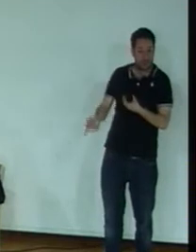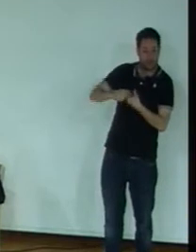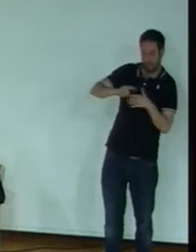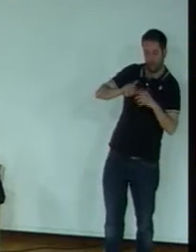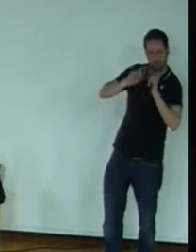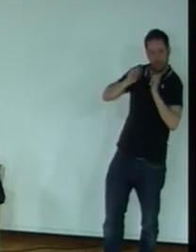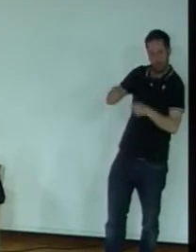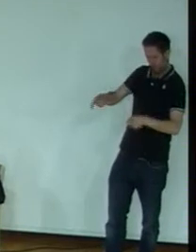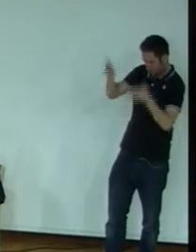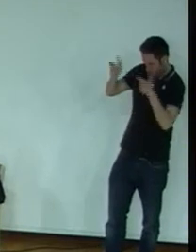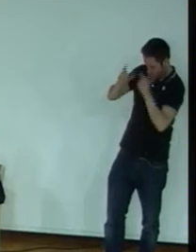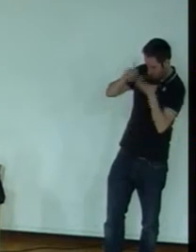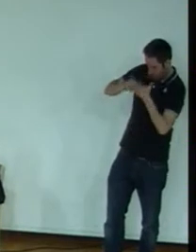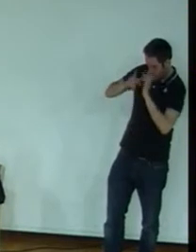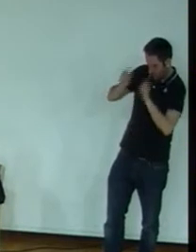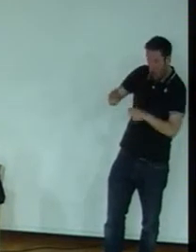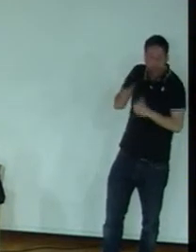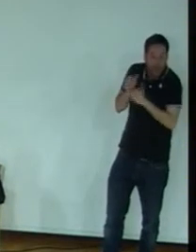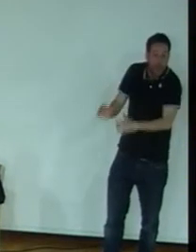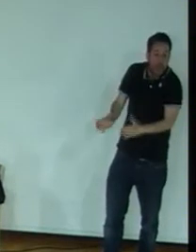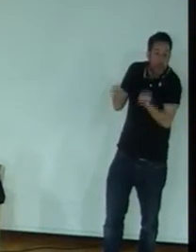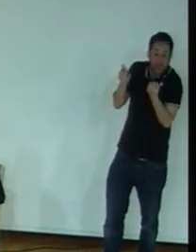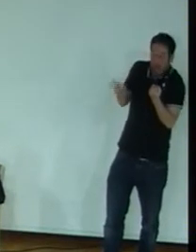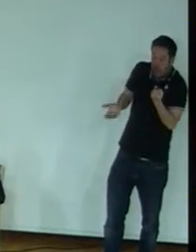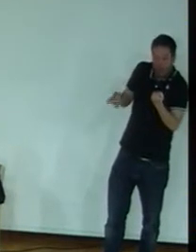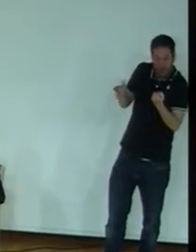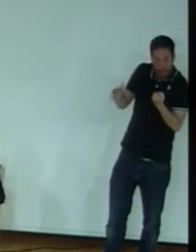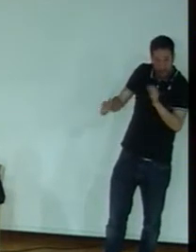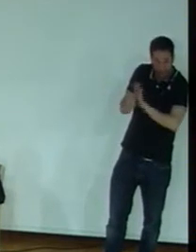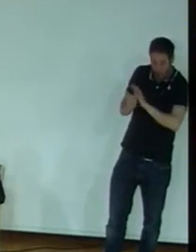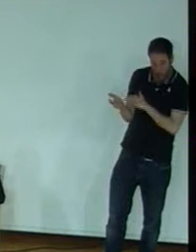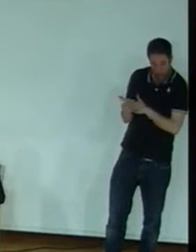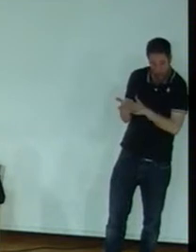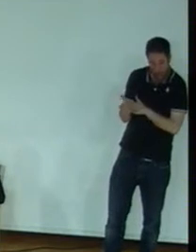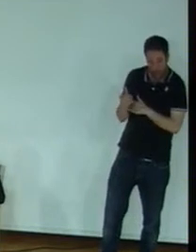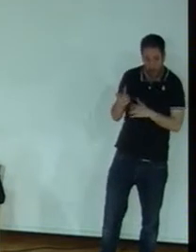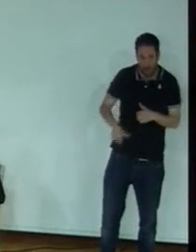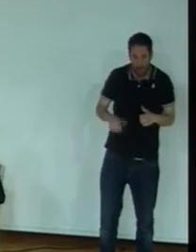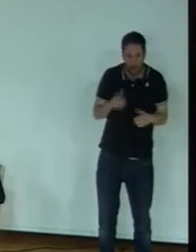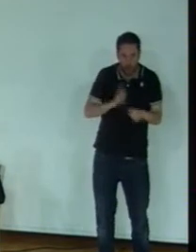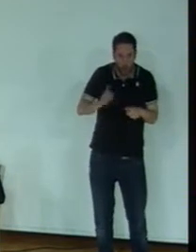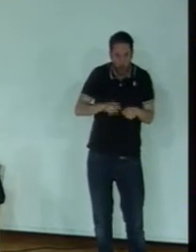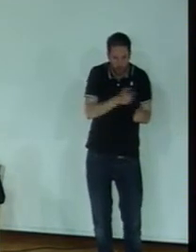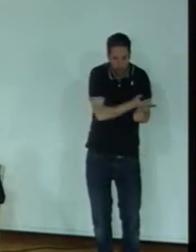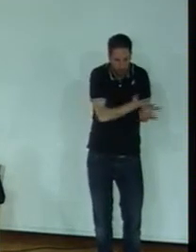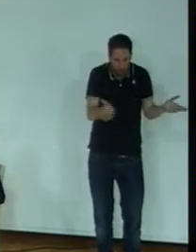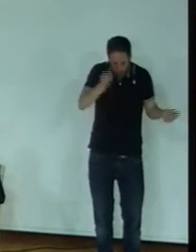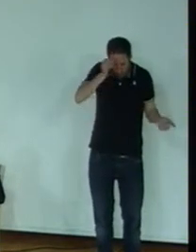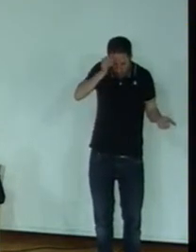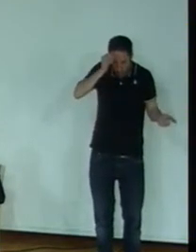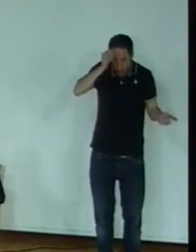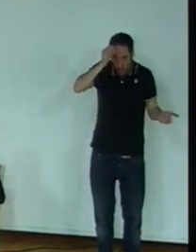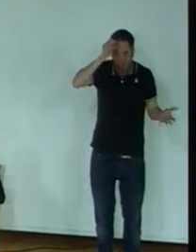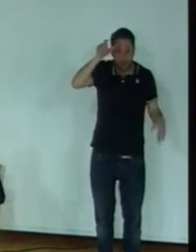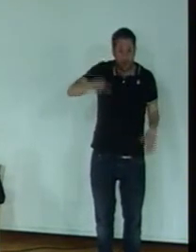nommé. Bon, quelles que soient ses compétences, il va devoir connaître tellement de choses tellement différentes que